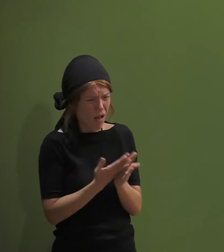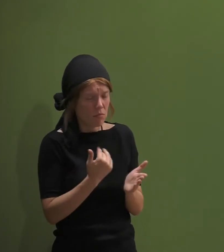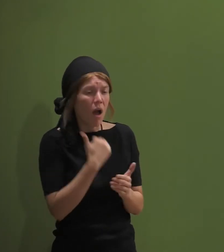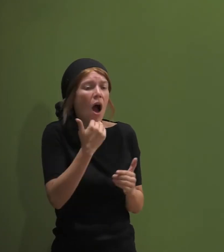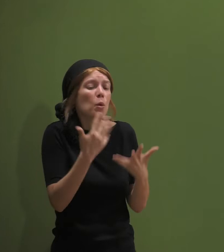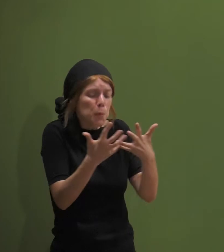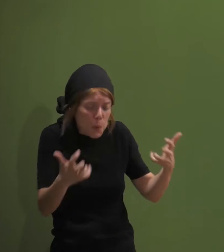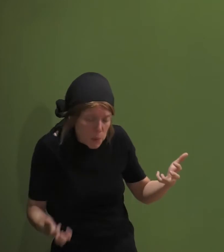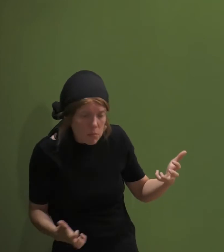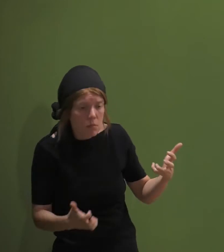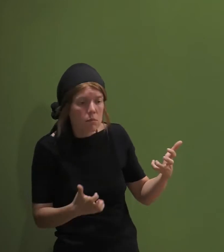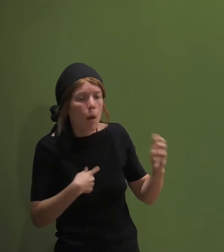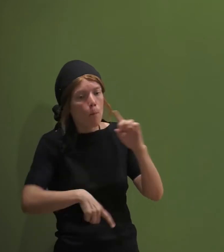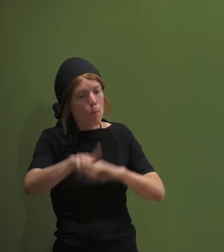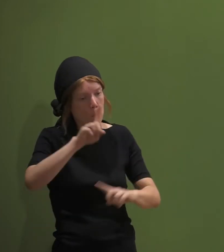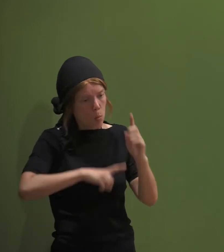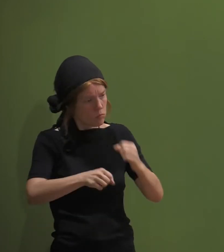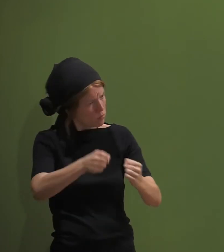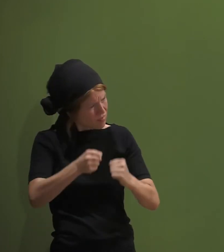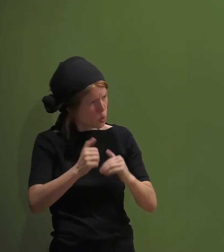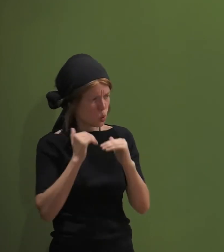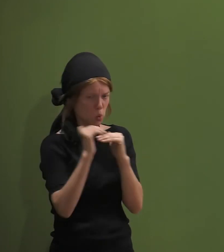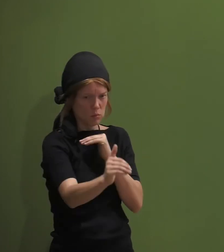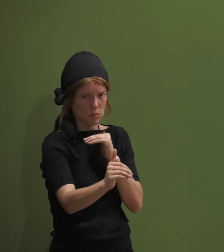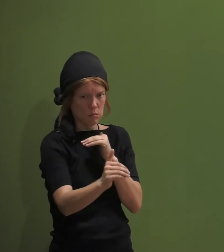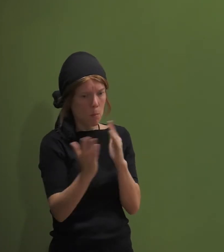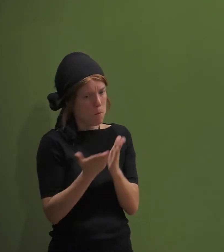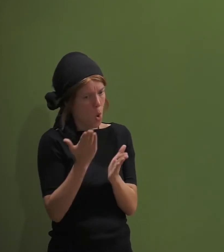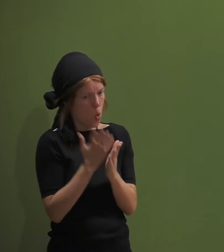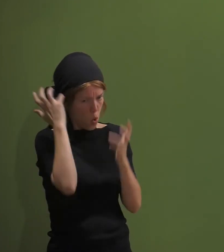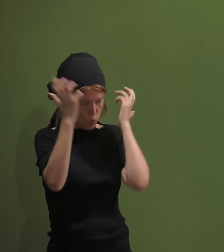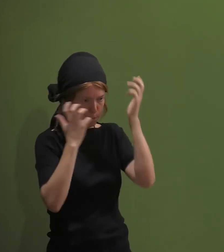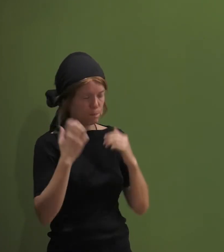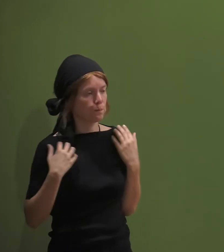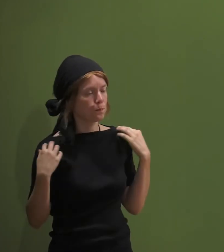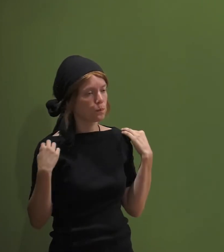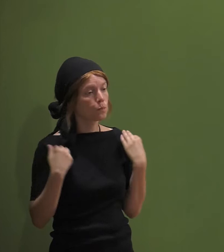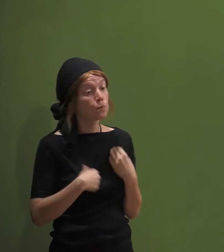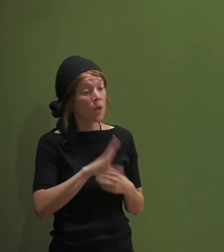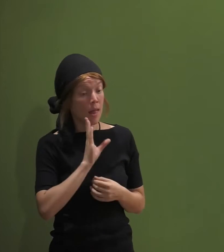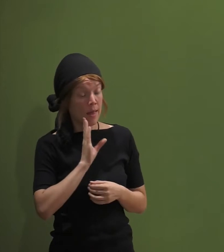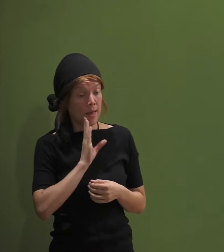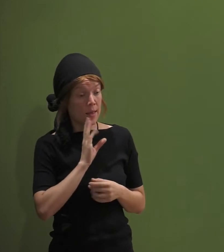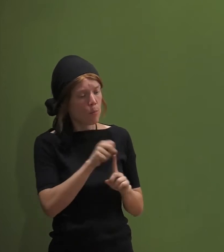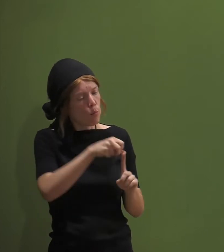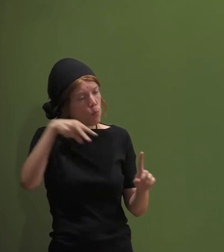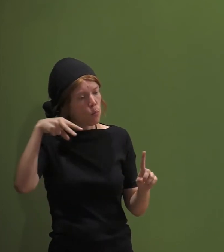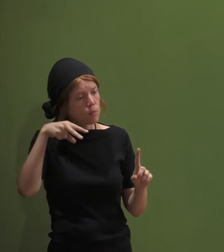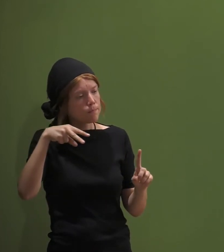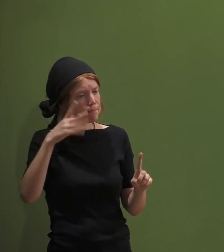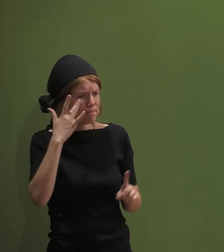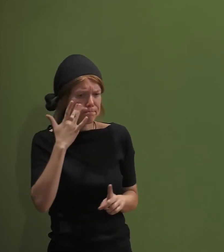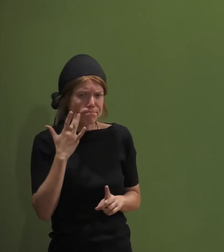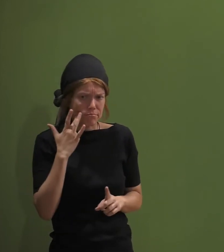algunos comentarios sobre la problemática de la intensificación sostenible en la producción ganadera. Como ya os he comentado, desde un punto de vista puramente